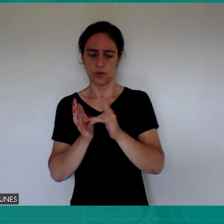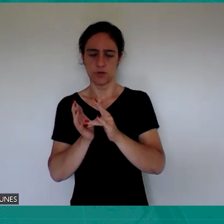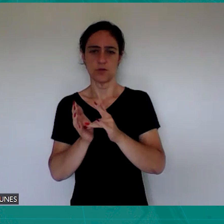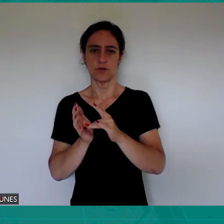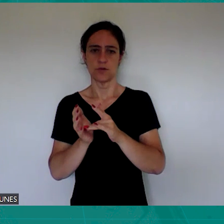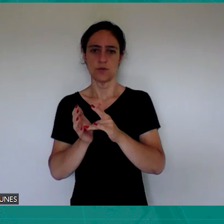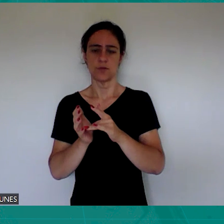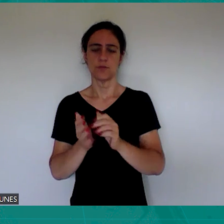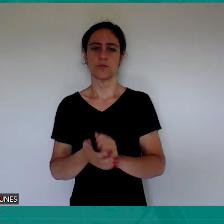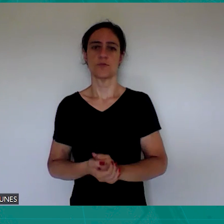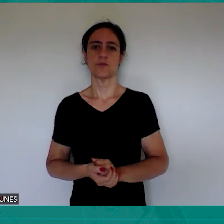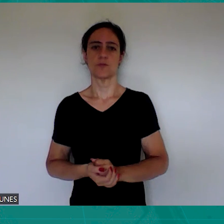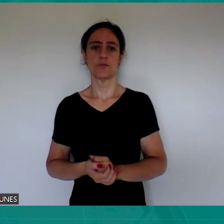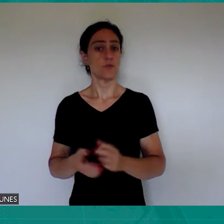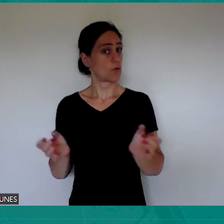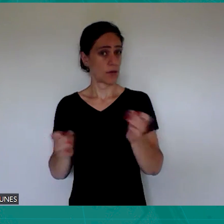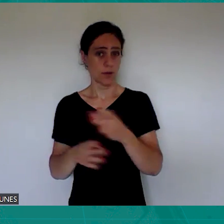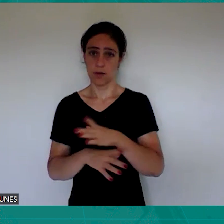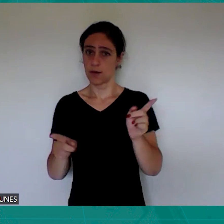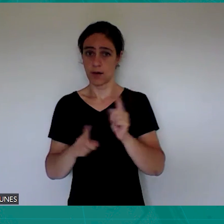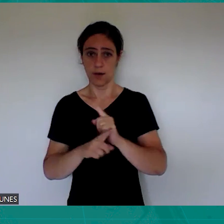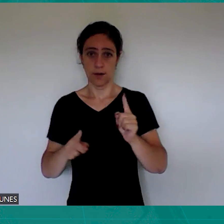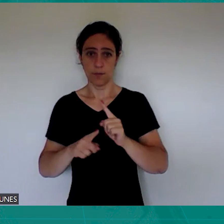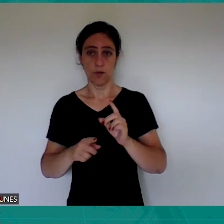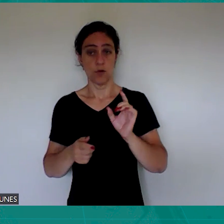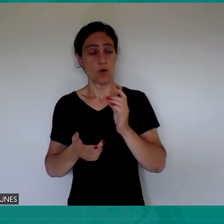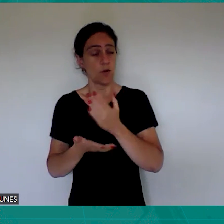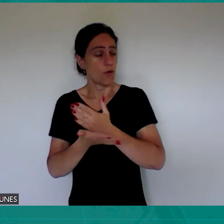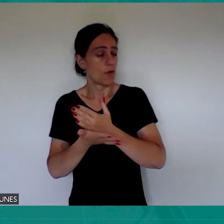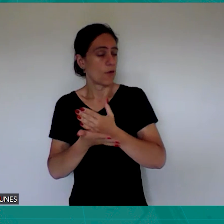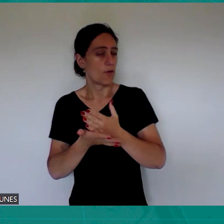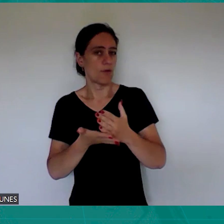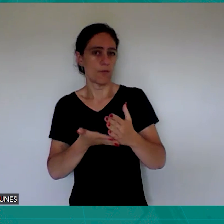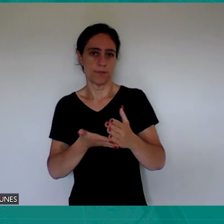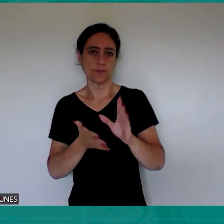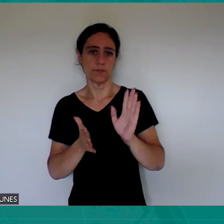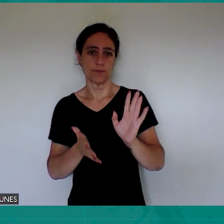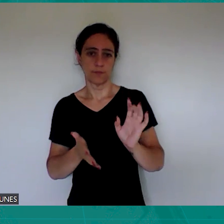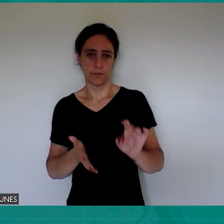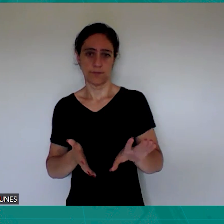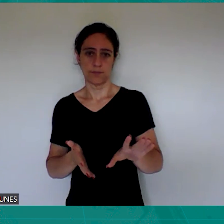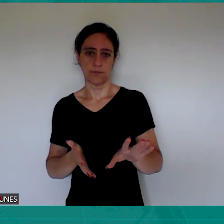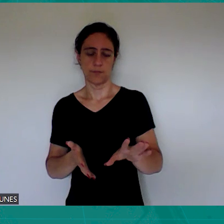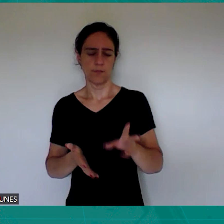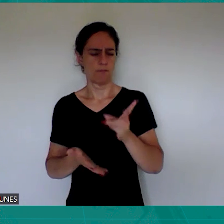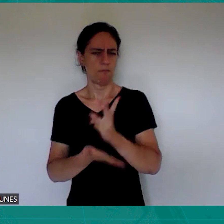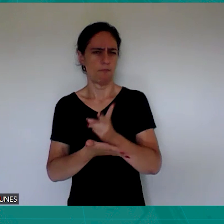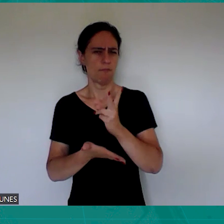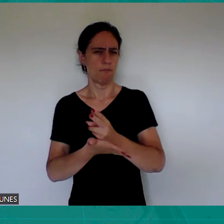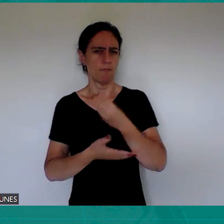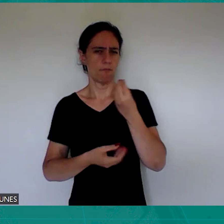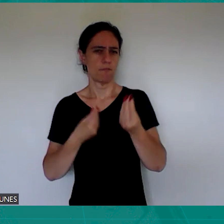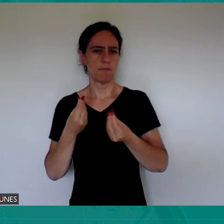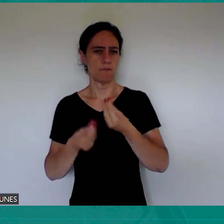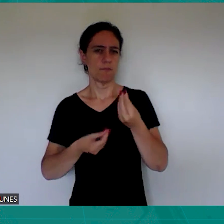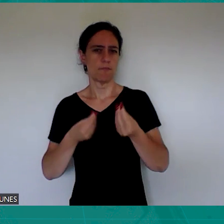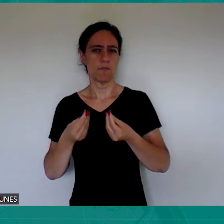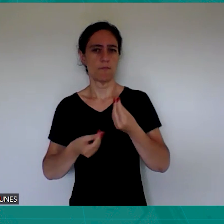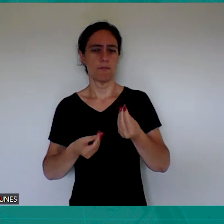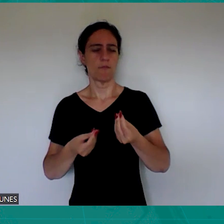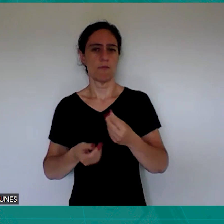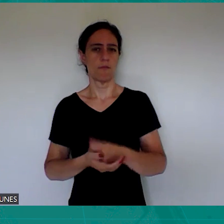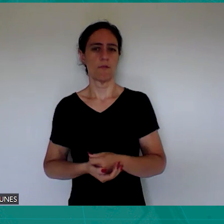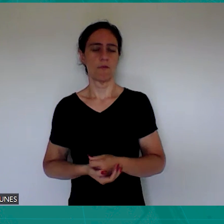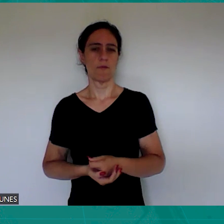fazer não terminou não, apenas começou. E quem vai dar continuidade a essa obra, depois de tudo que o Senhor Jesus